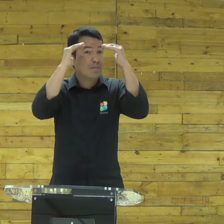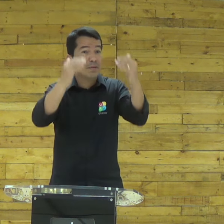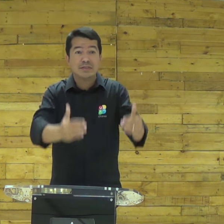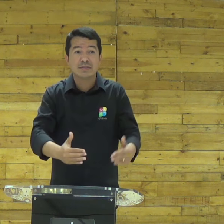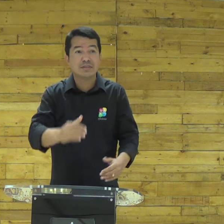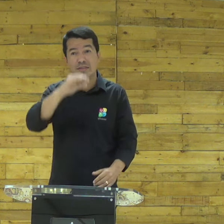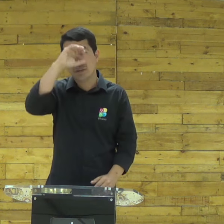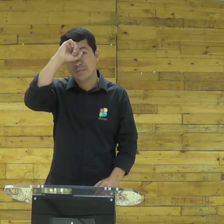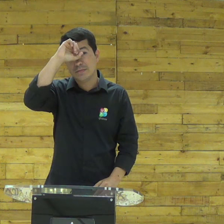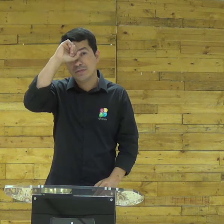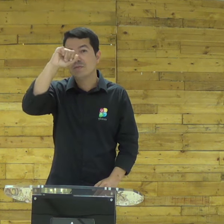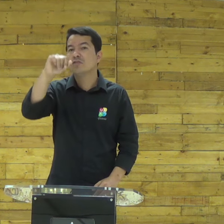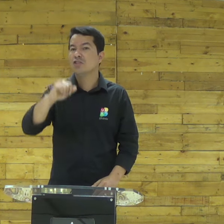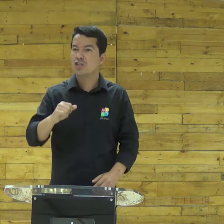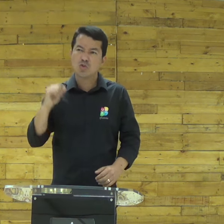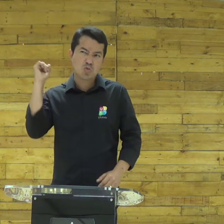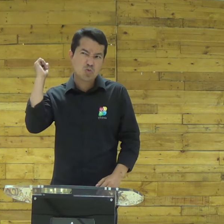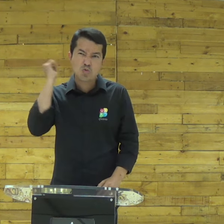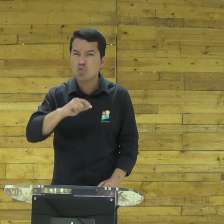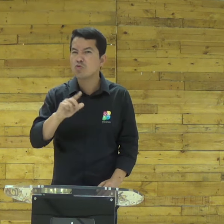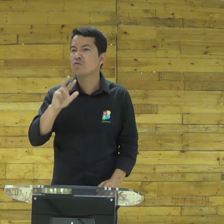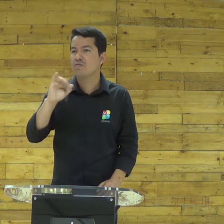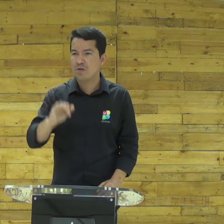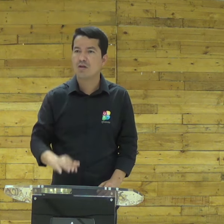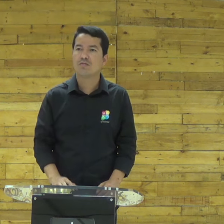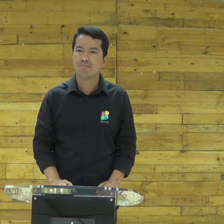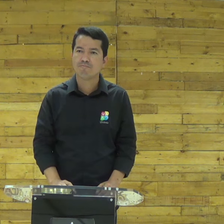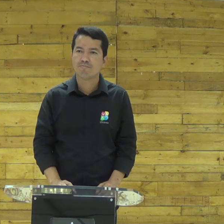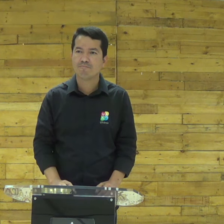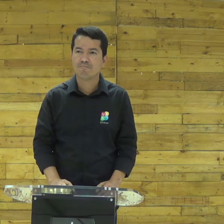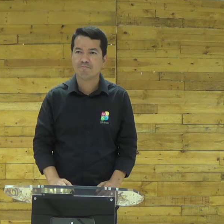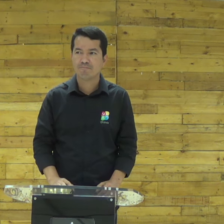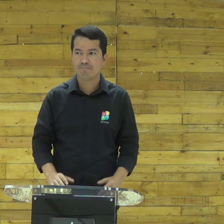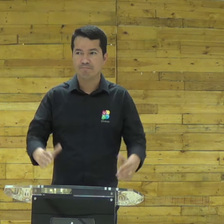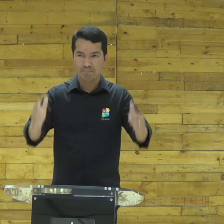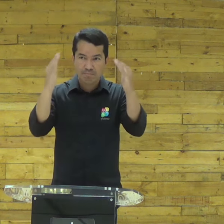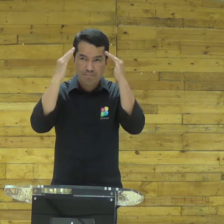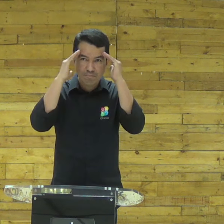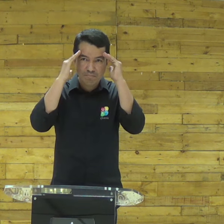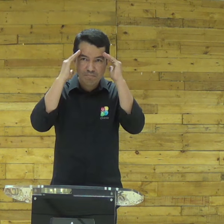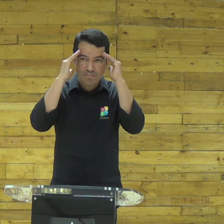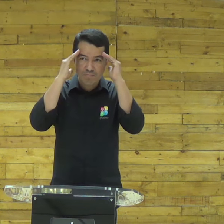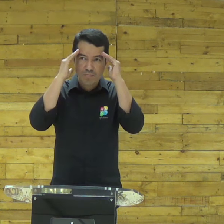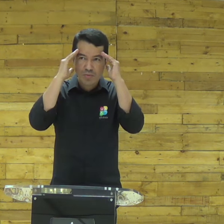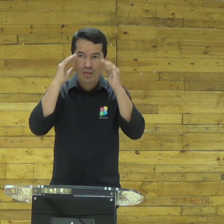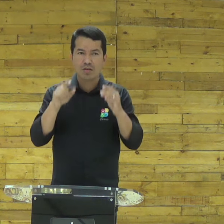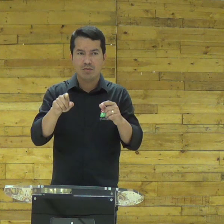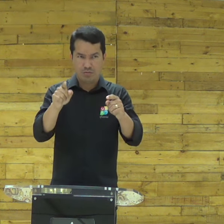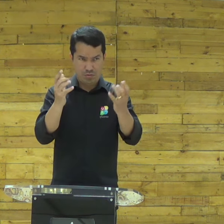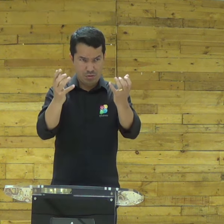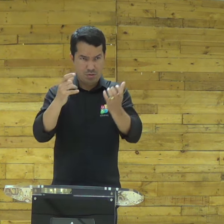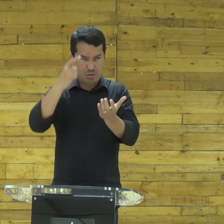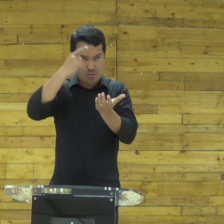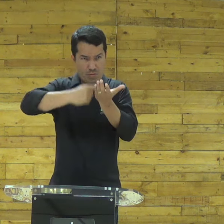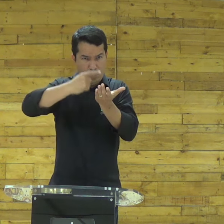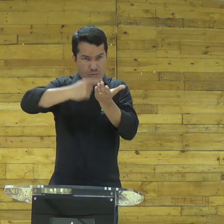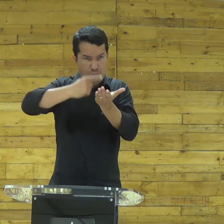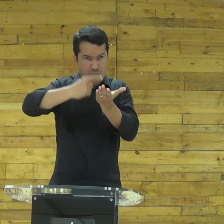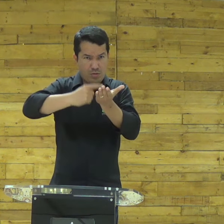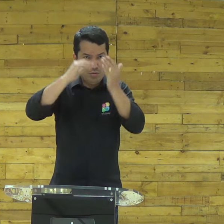felicidade paz pelo fato de que você aceitou obedecer o mandamento e você conseguirá fazer isso você Aceita